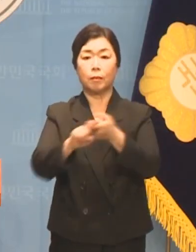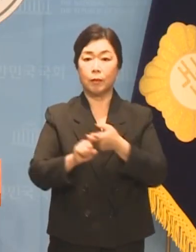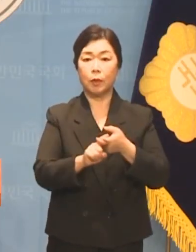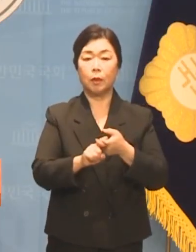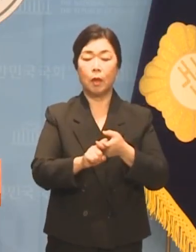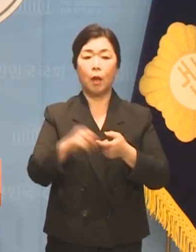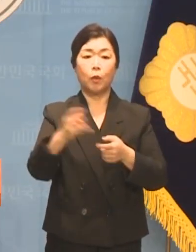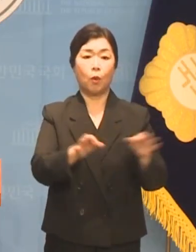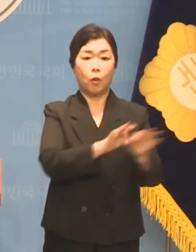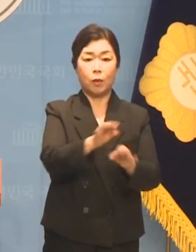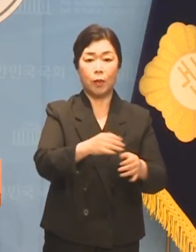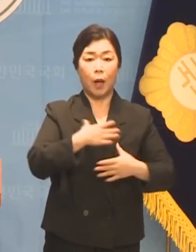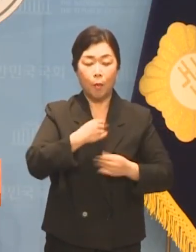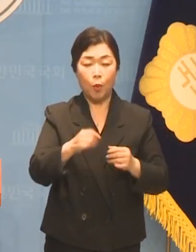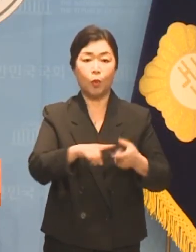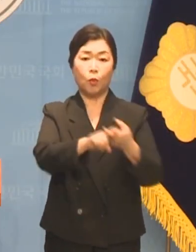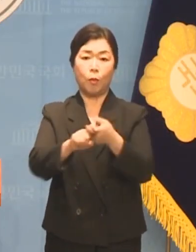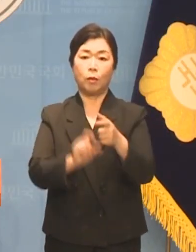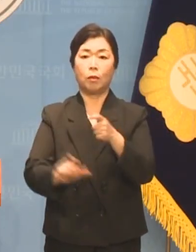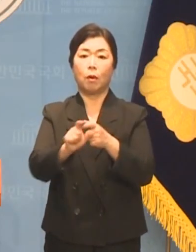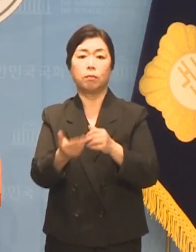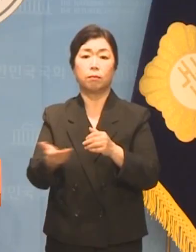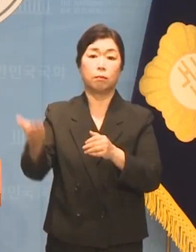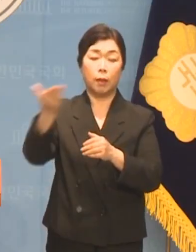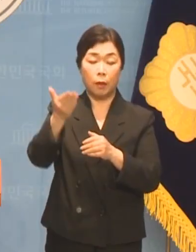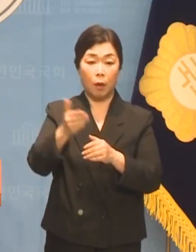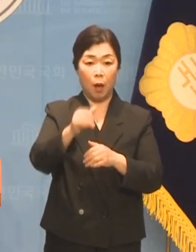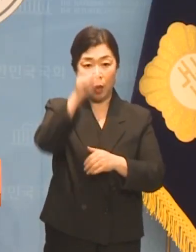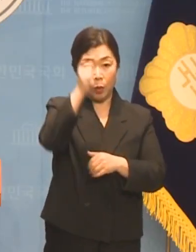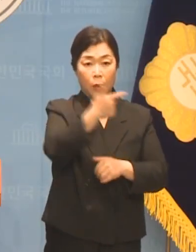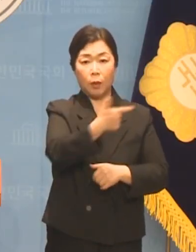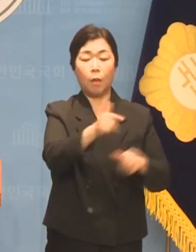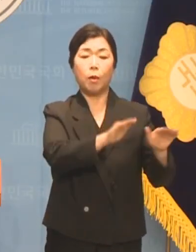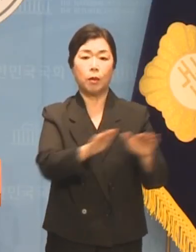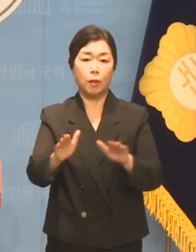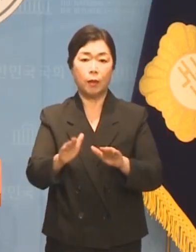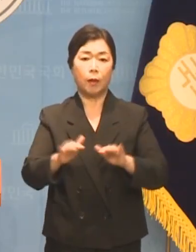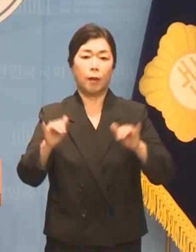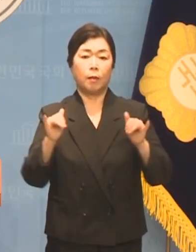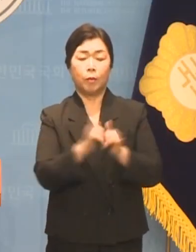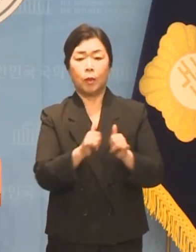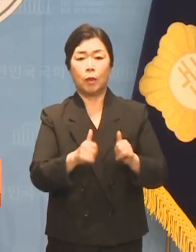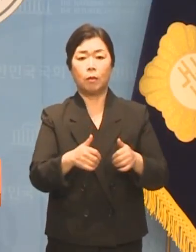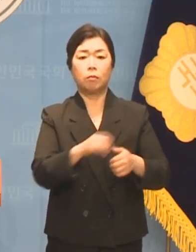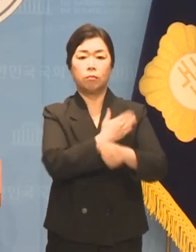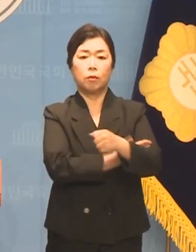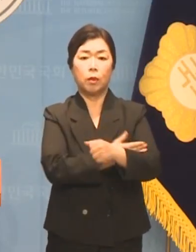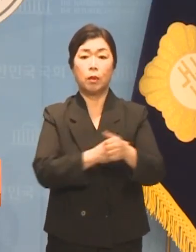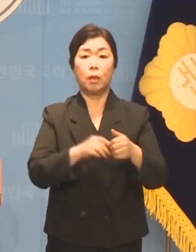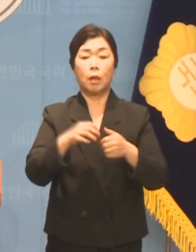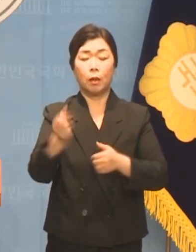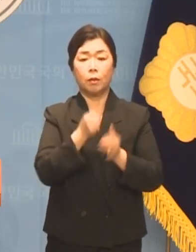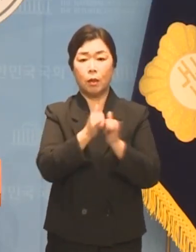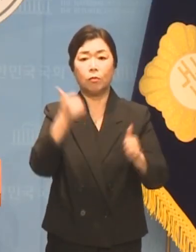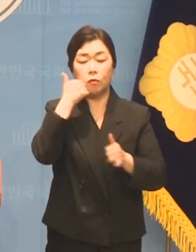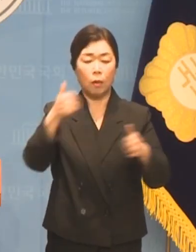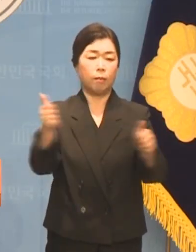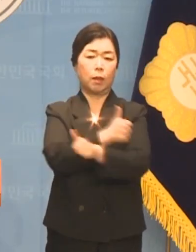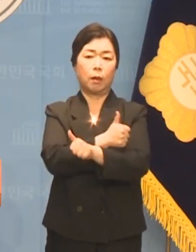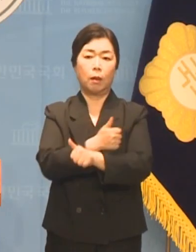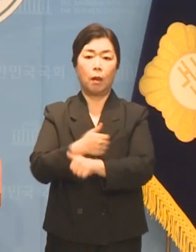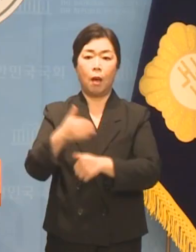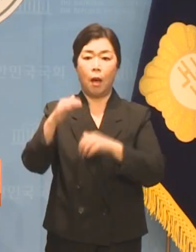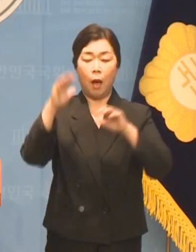경제 안보 동맹으로 발전시켜 인도 태평양의 게임 체인저 역할을 대한민국이